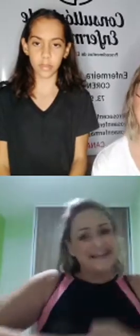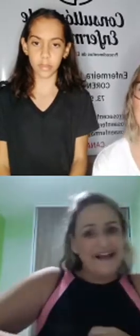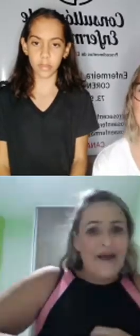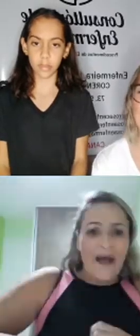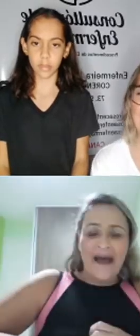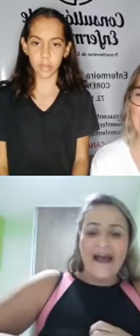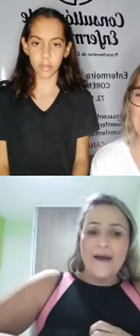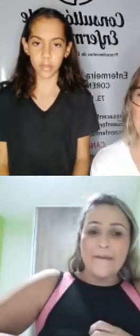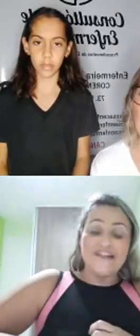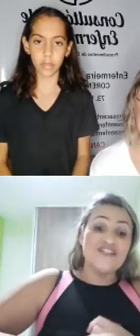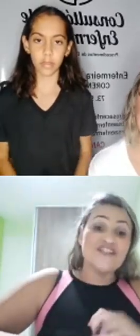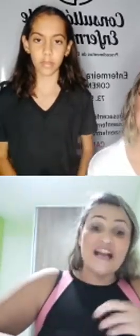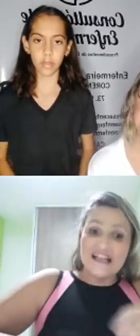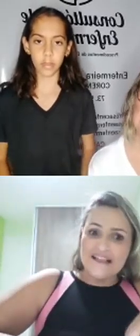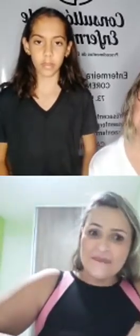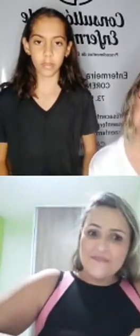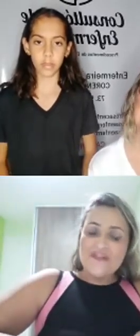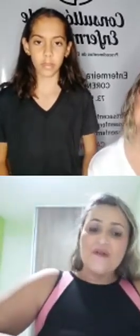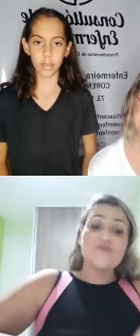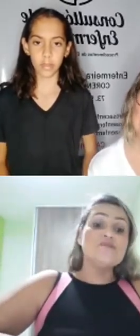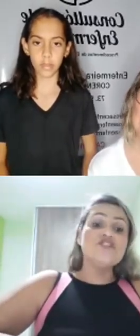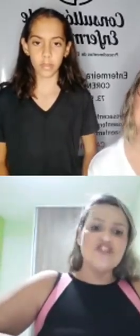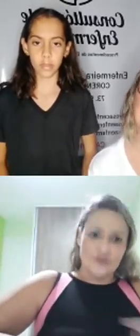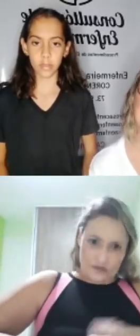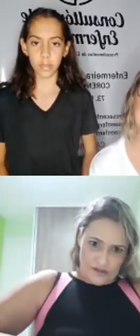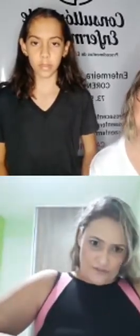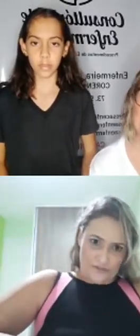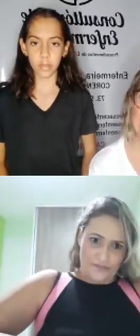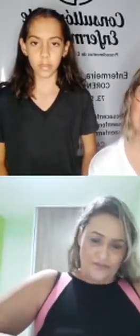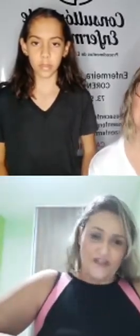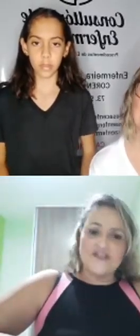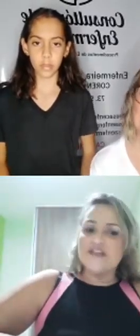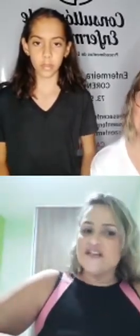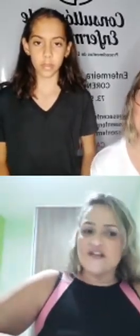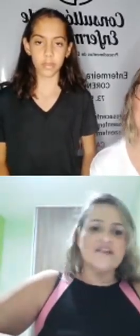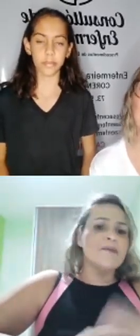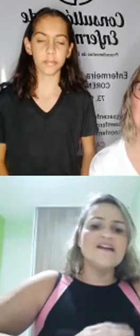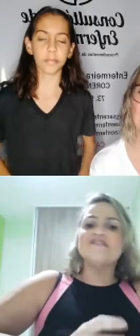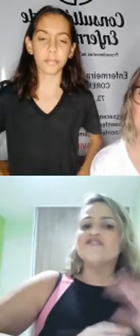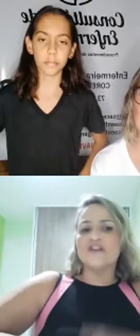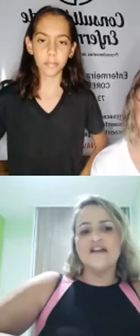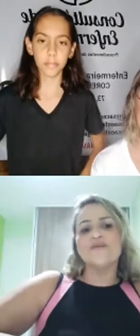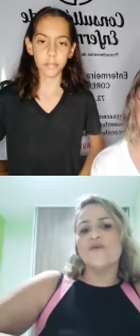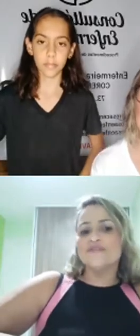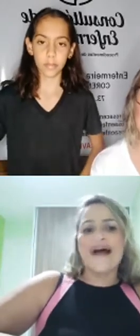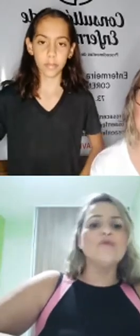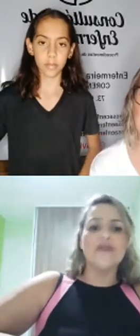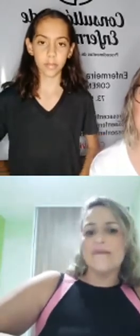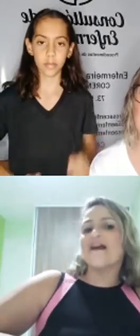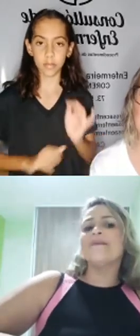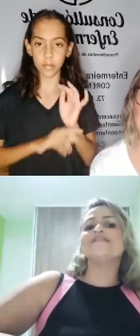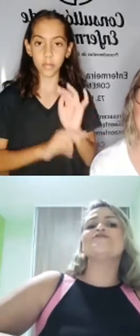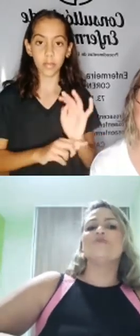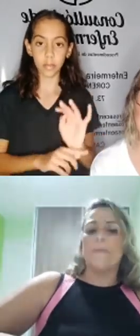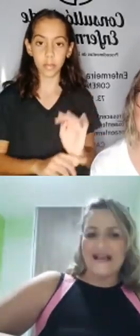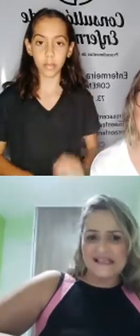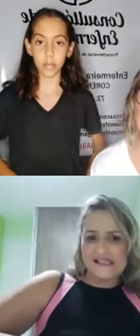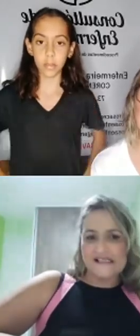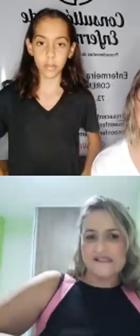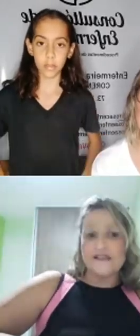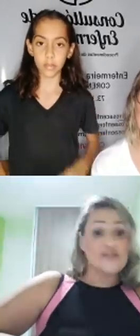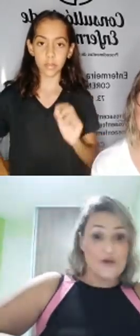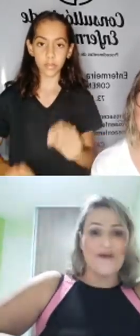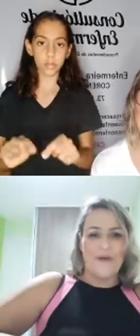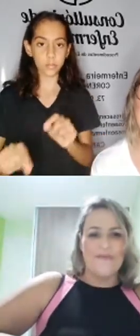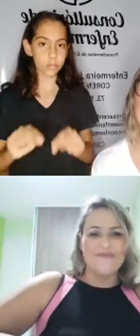jamais, para distrair os meninos. Gente, quem está mais se distraindo com o tal do quebra-cabeça de 1000